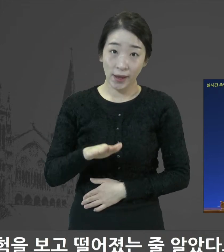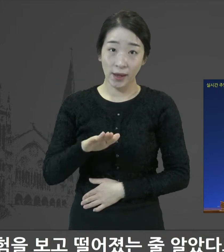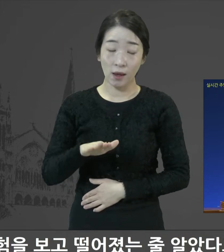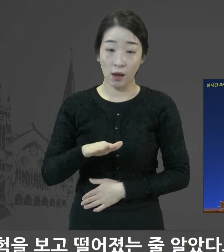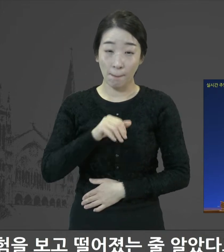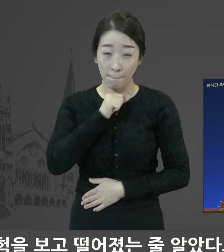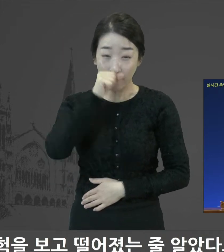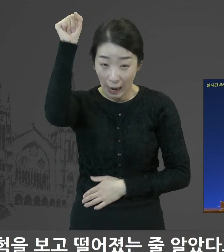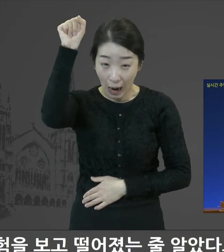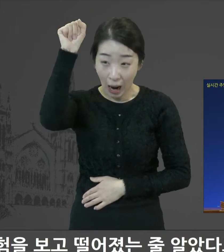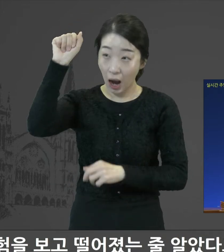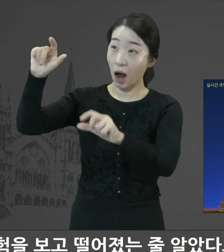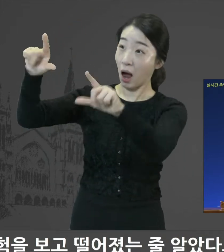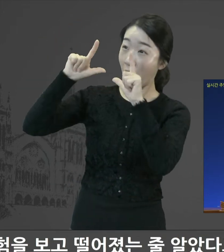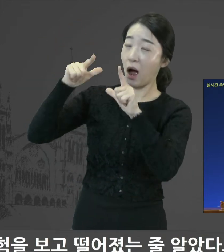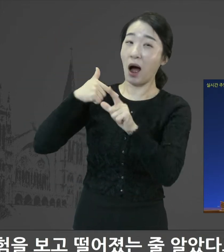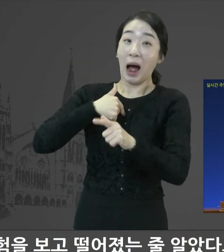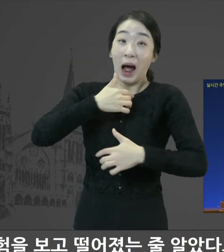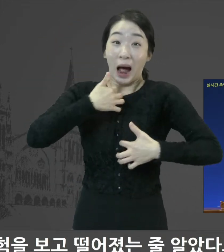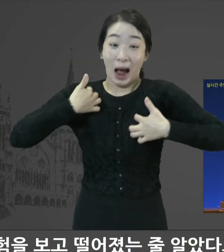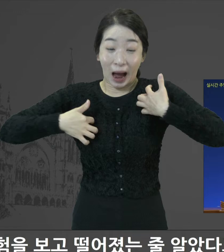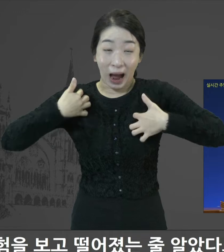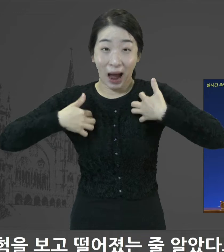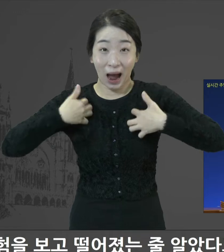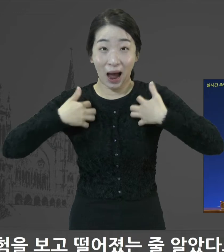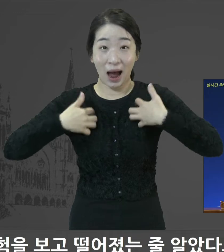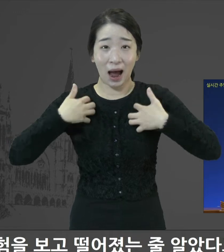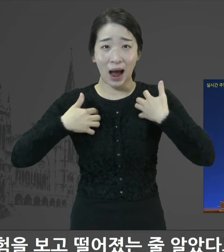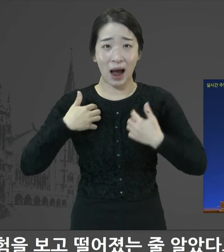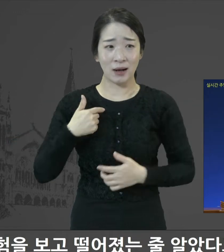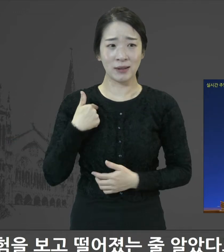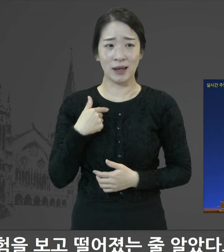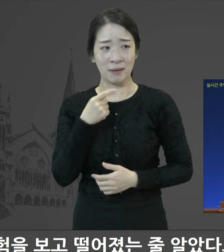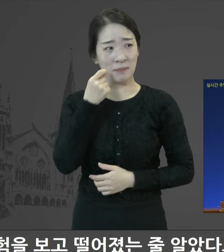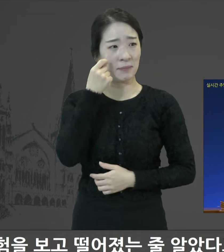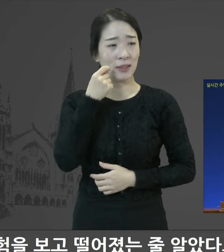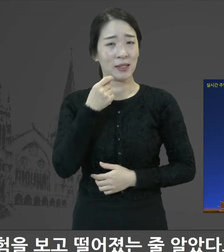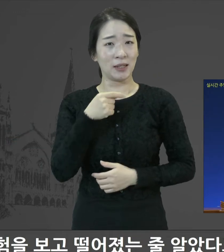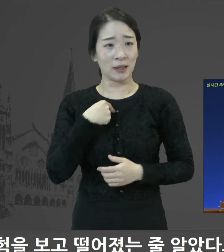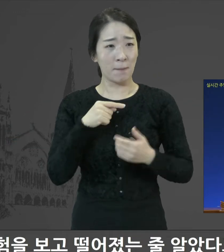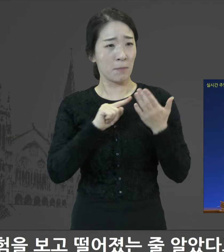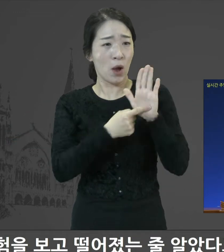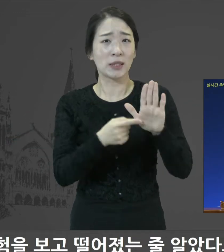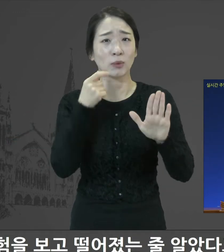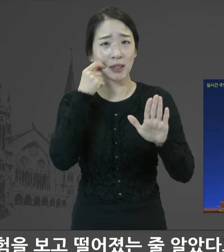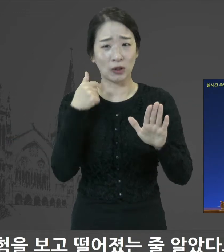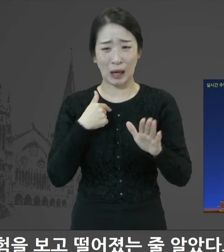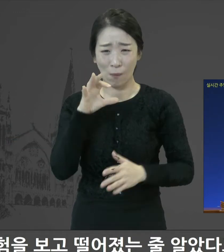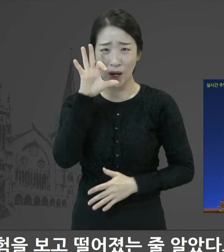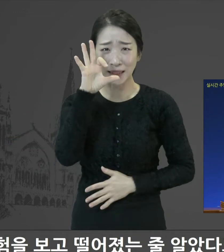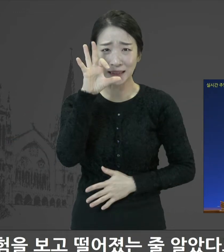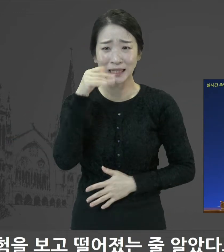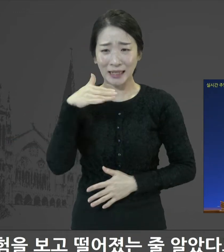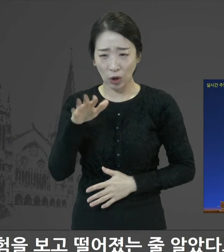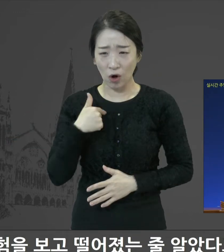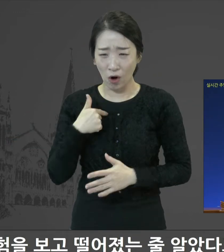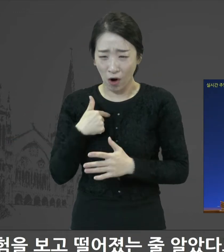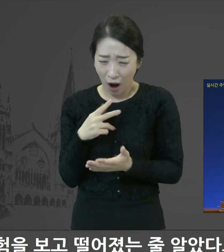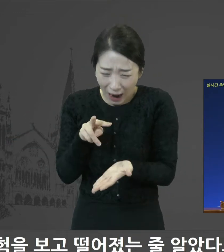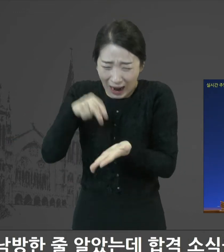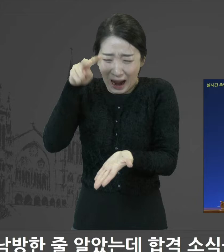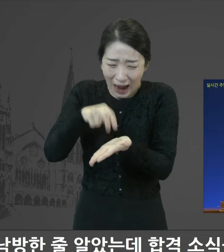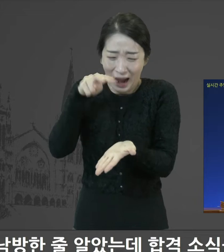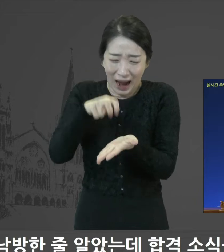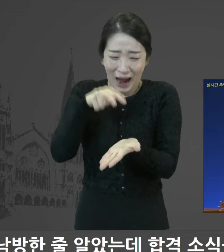합격 소식을 듣고 너무 기쁜데 티를 낼 수 없어서 얼른 화장실에 들어가서 거기서